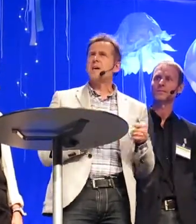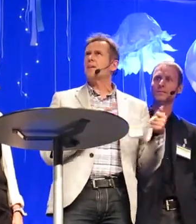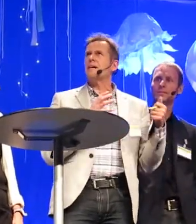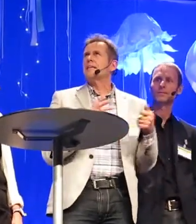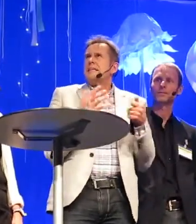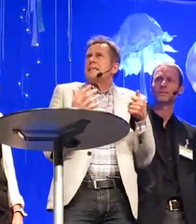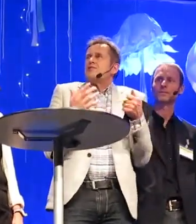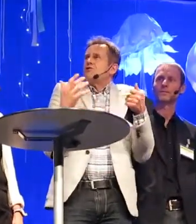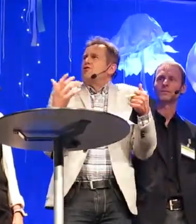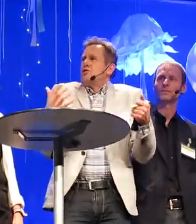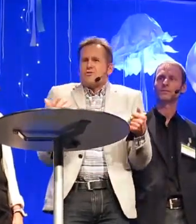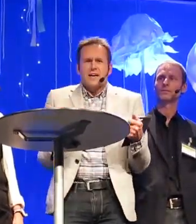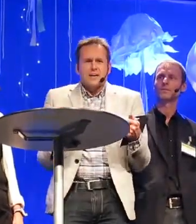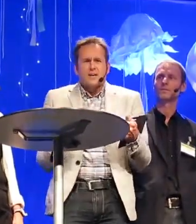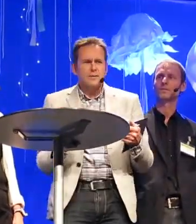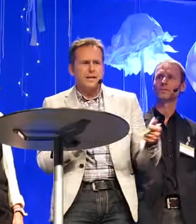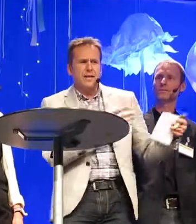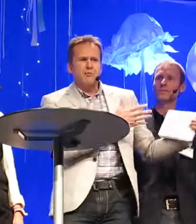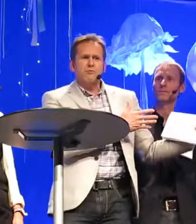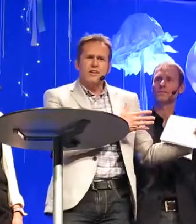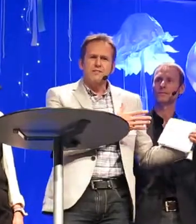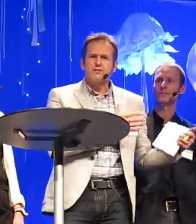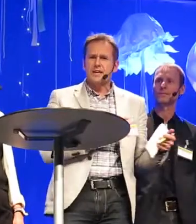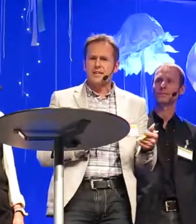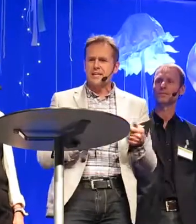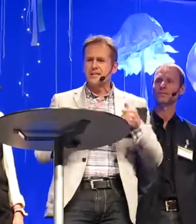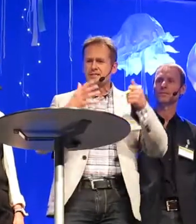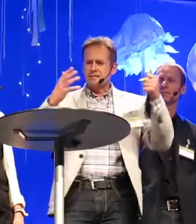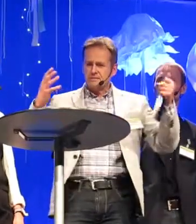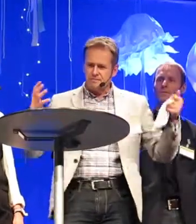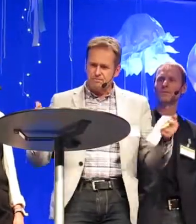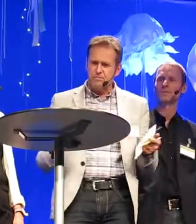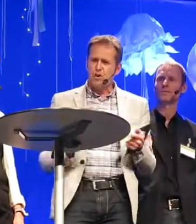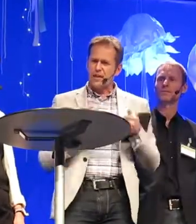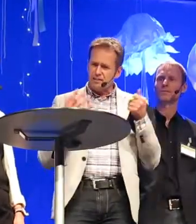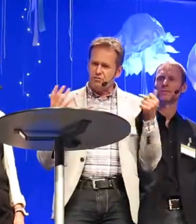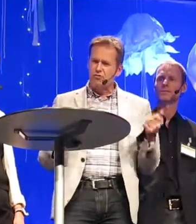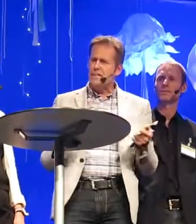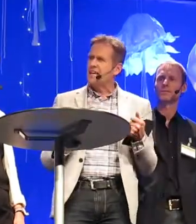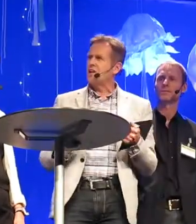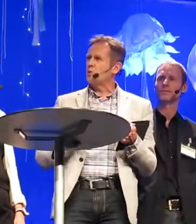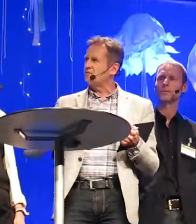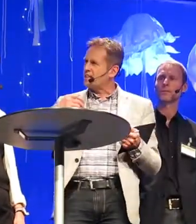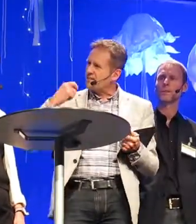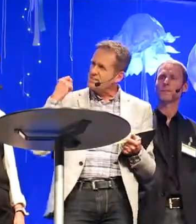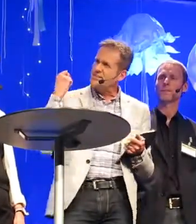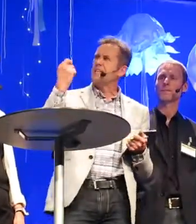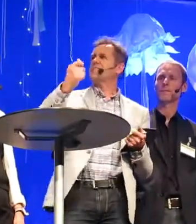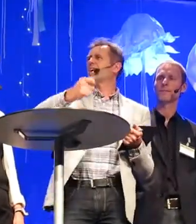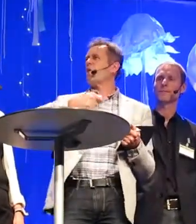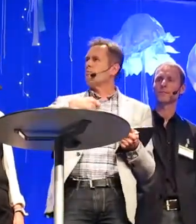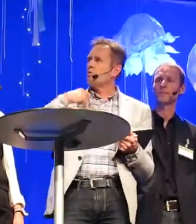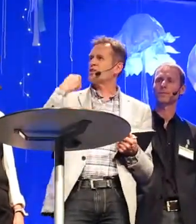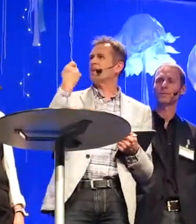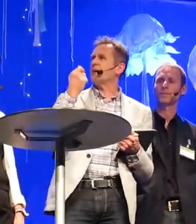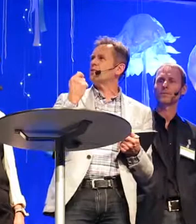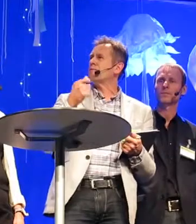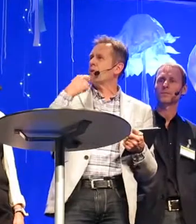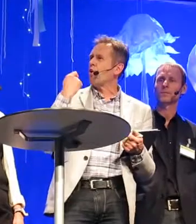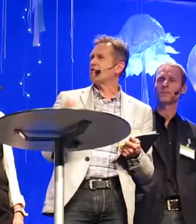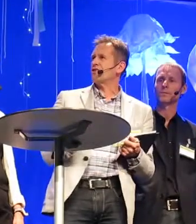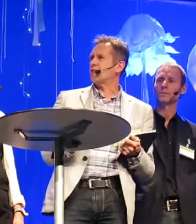ni också säger att det här med att det är dyrt i Sverige och att det är billigare utanför Sverige? Är ni tydliga nu att vi ska faktiskt ställa om